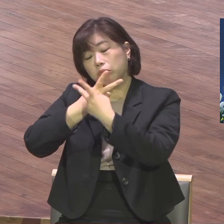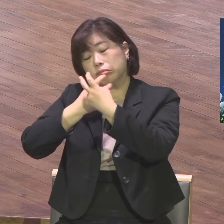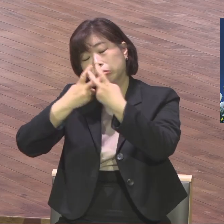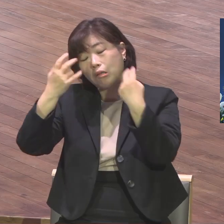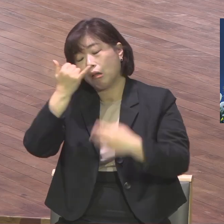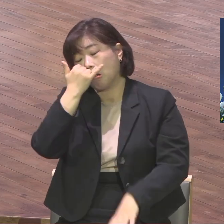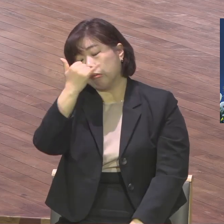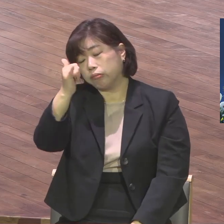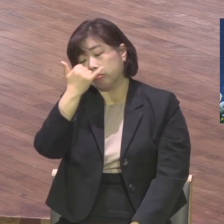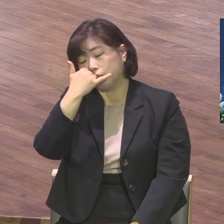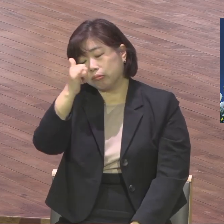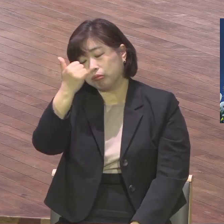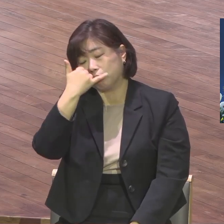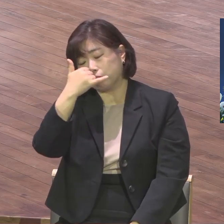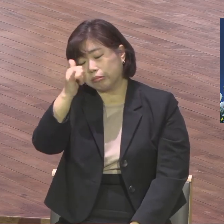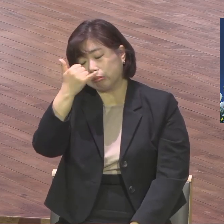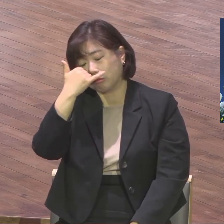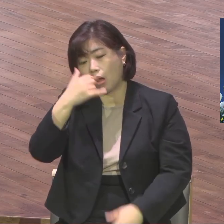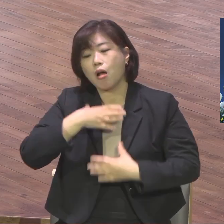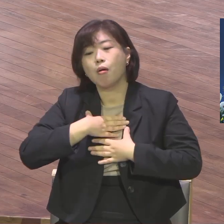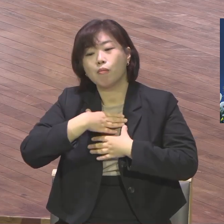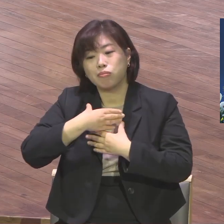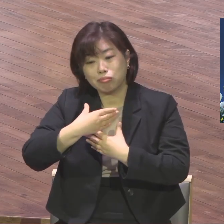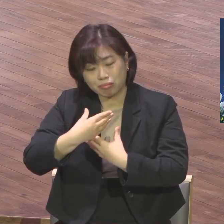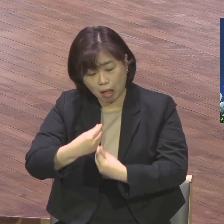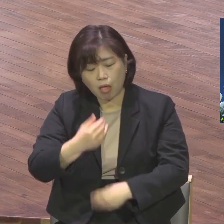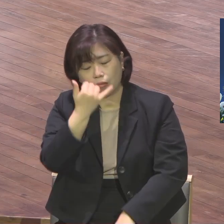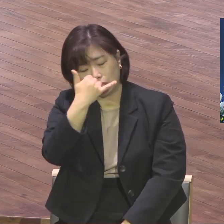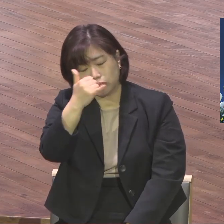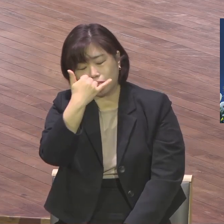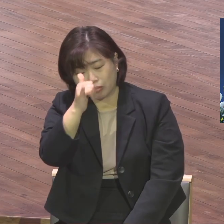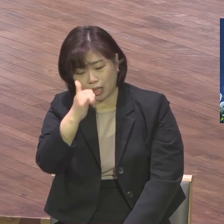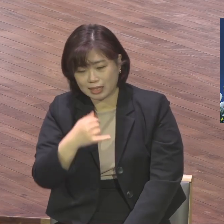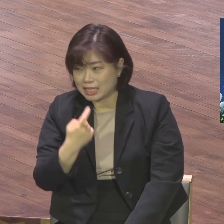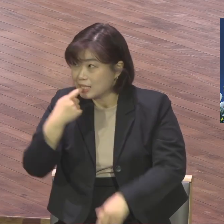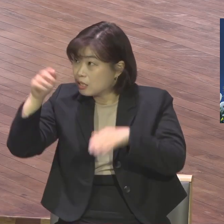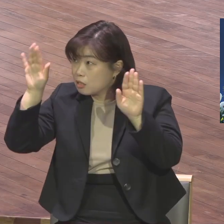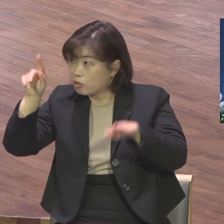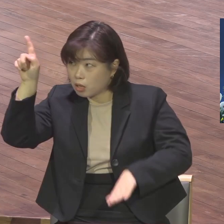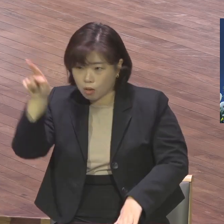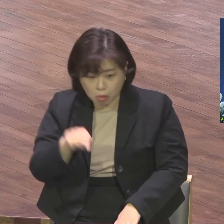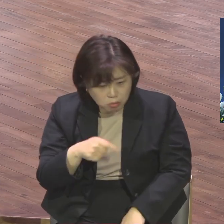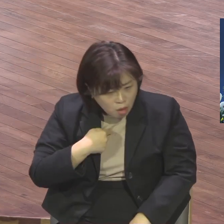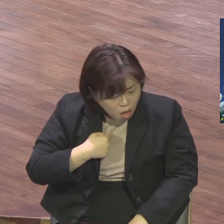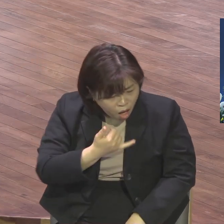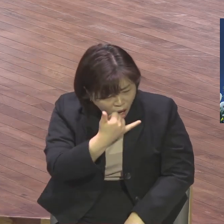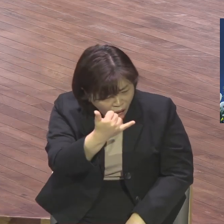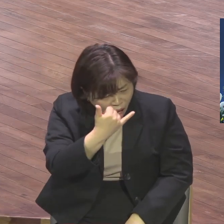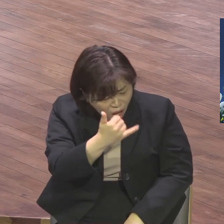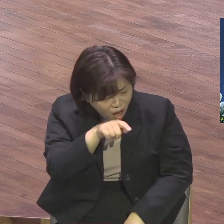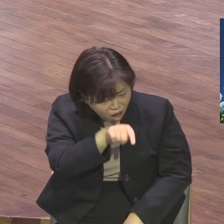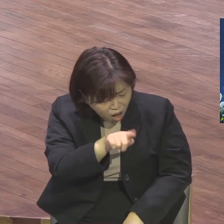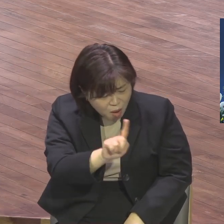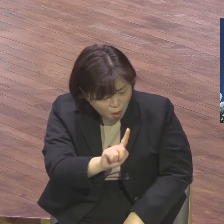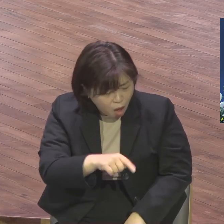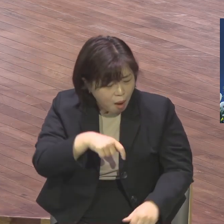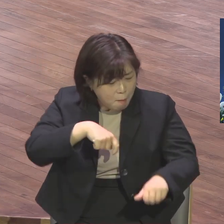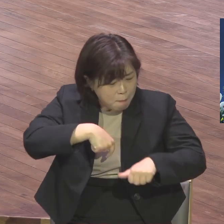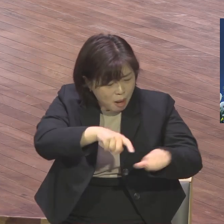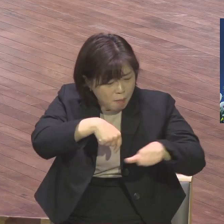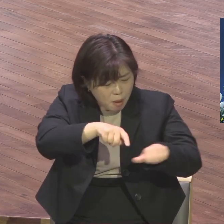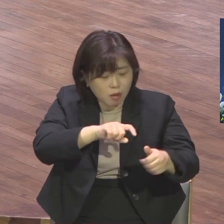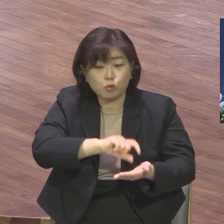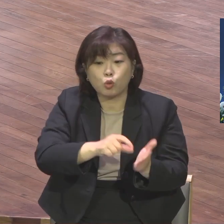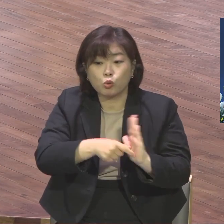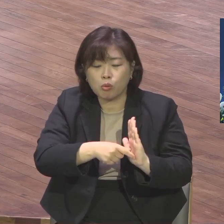와가지고 옆구리 쳐가 깨울 정도로. 왜 그렇게 내일 사형당하는 사람이 그렇게 깊은 잠을 그렇게 잘 수 있었느냐?